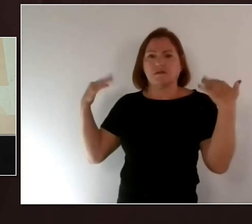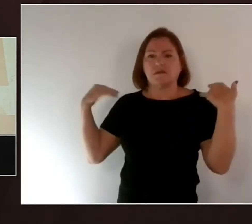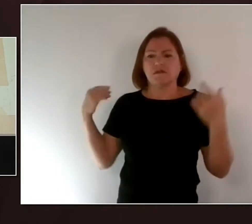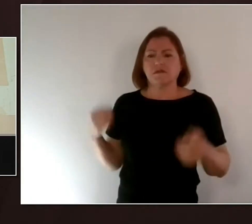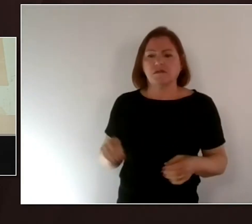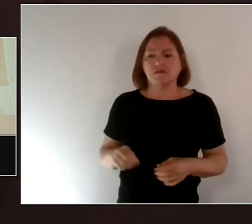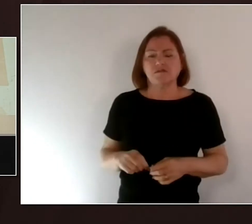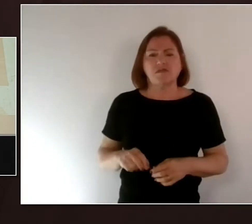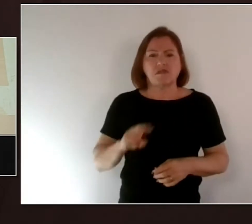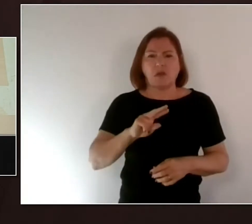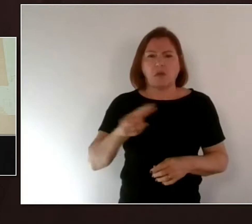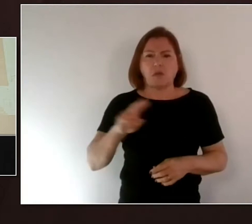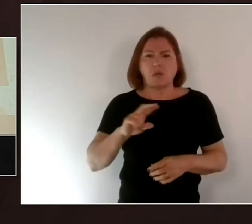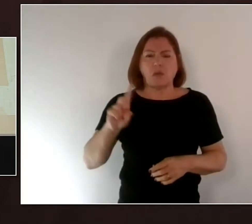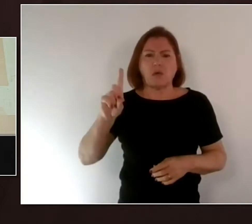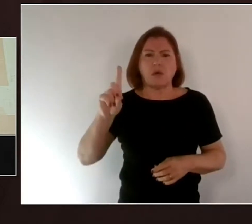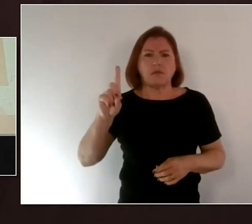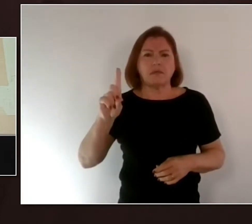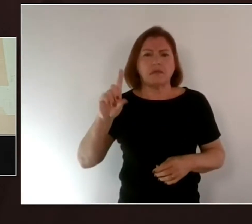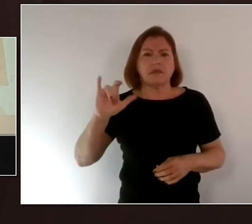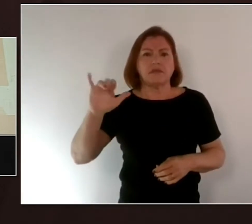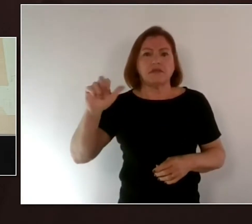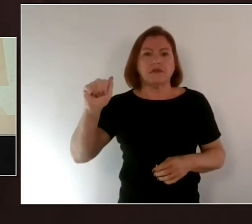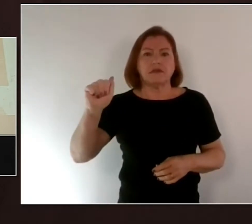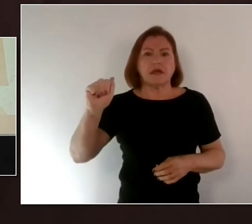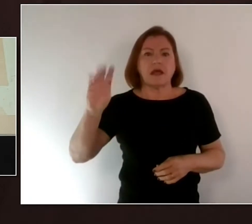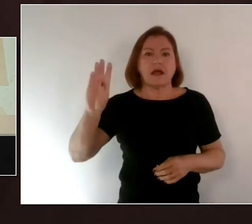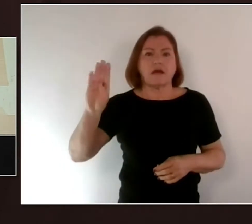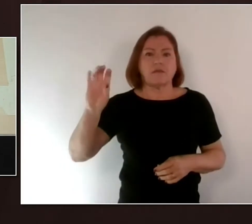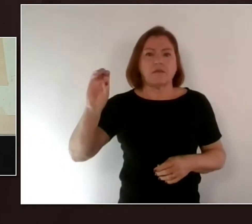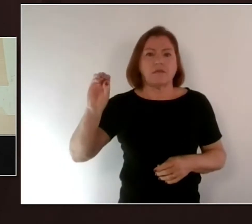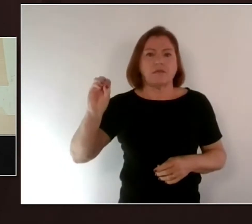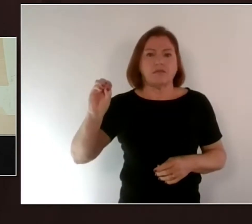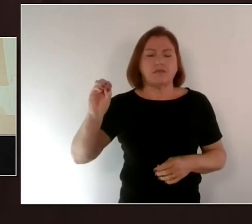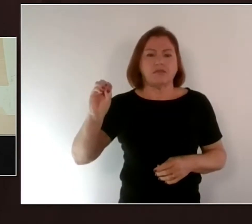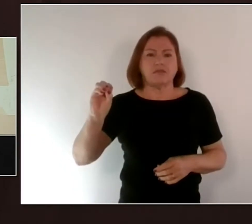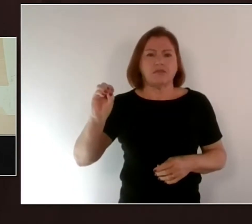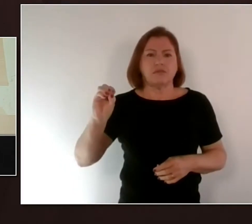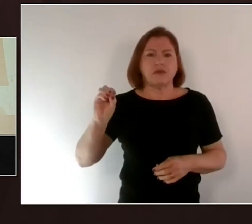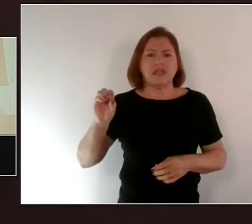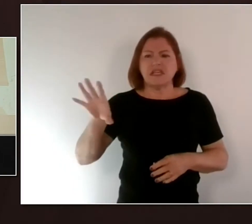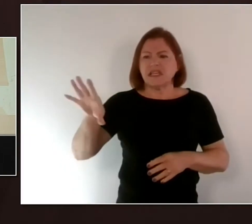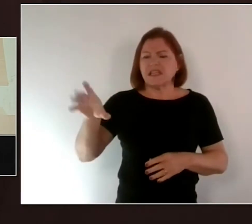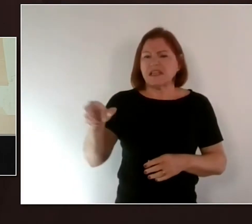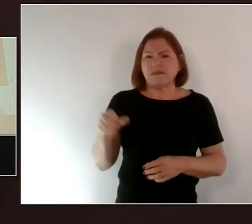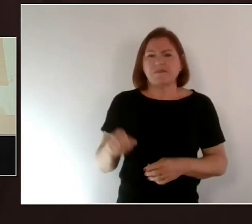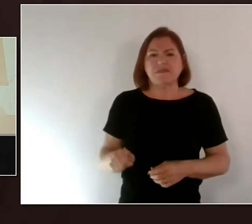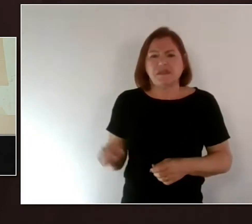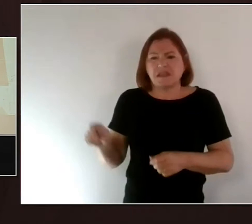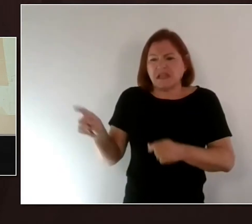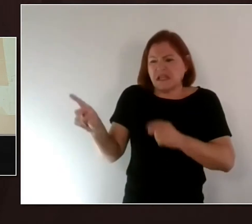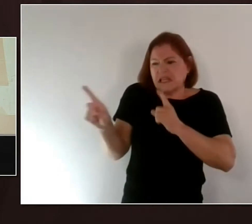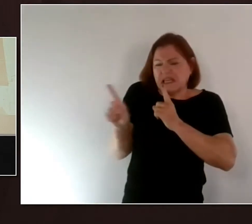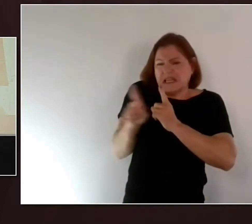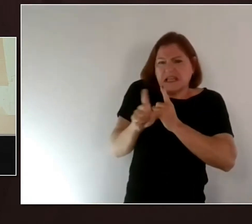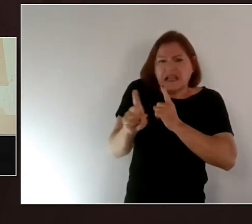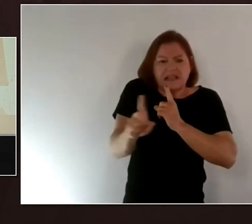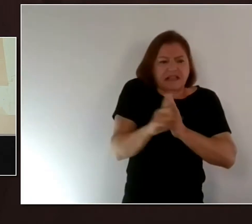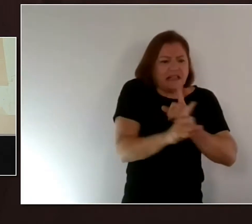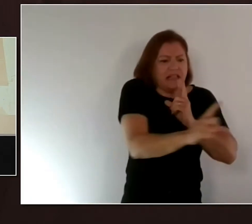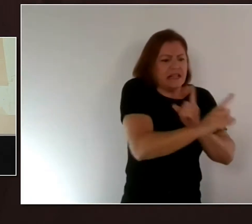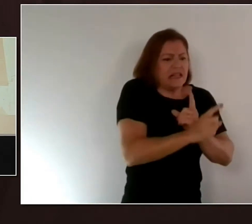Satanás, o sedutor de todo o mundo. Tem versão que diz, ele é aquele